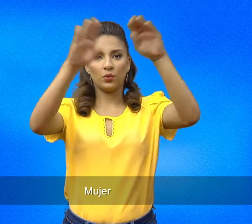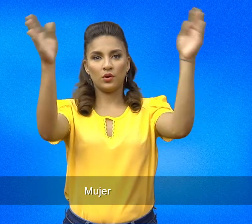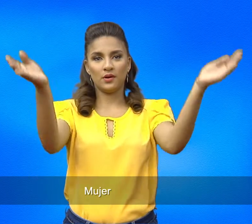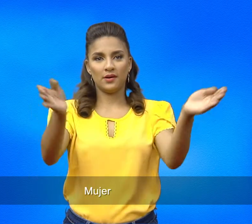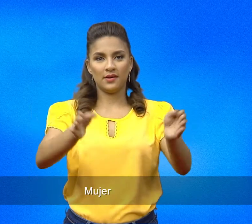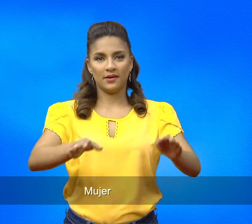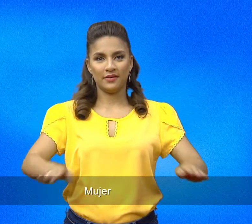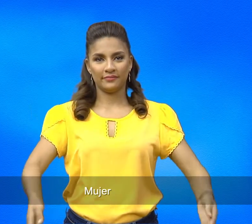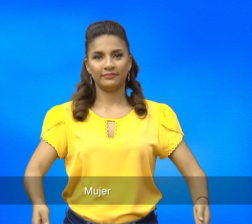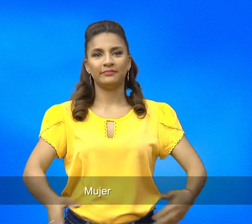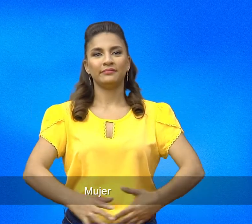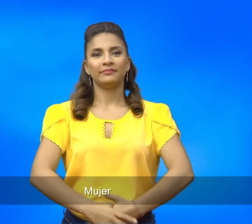mujer